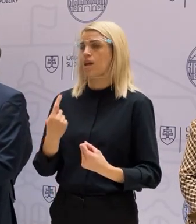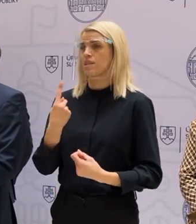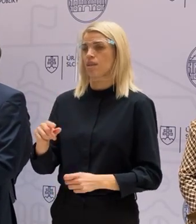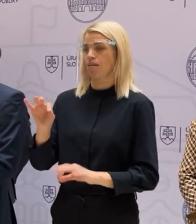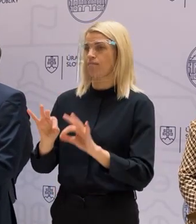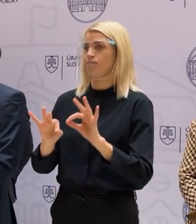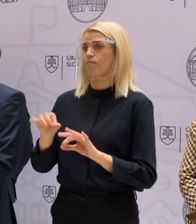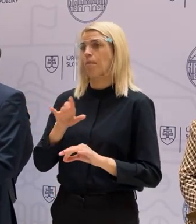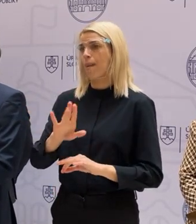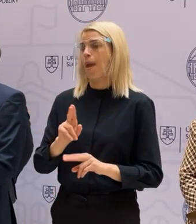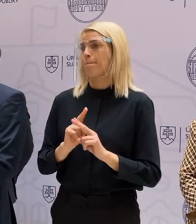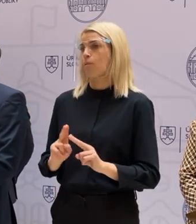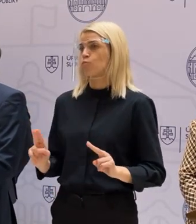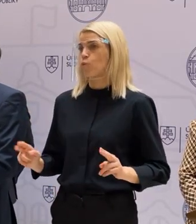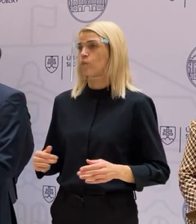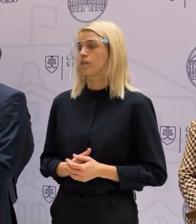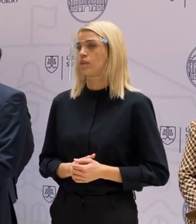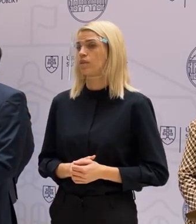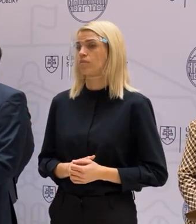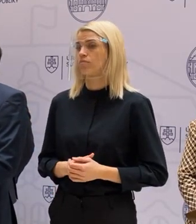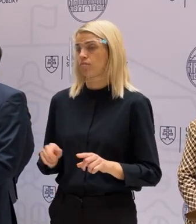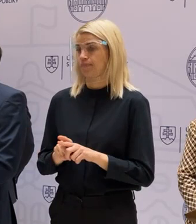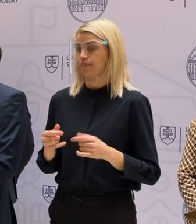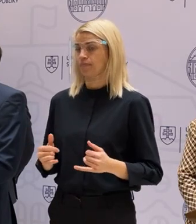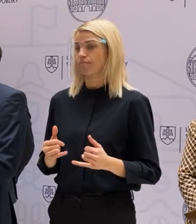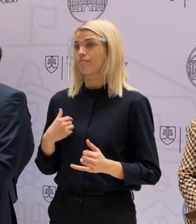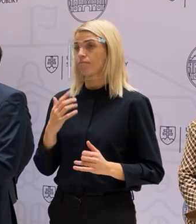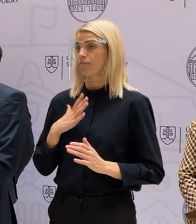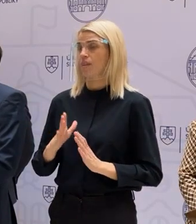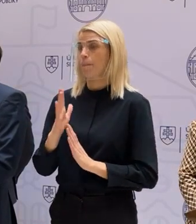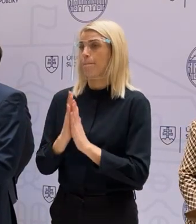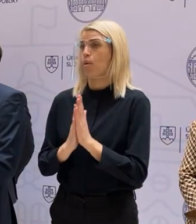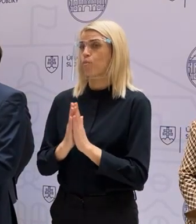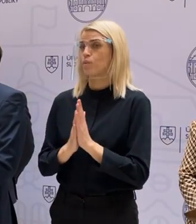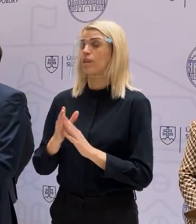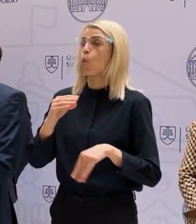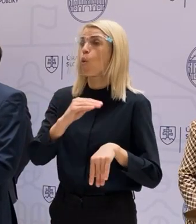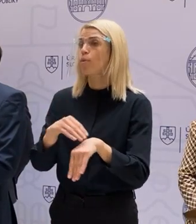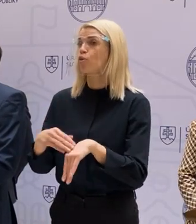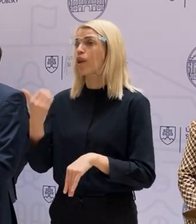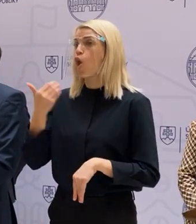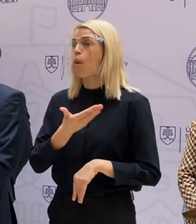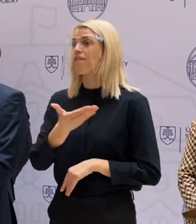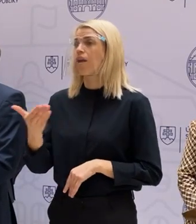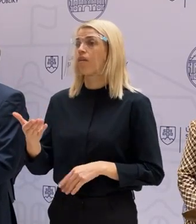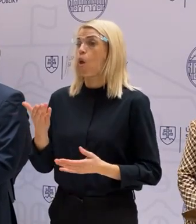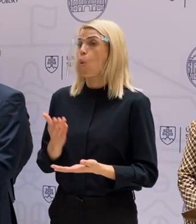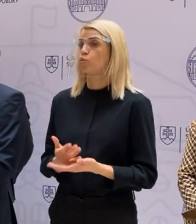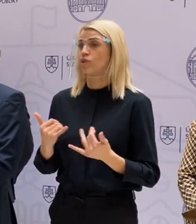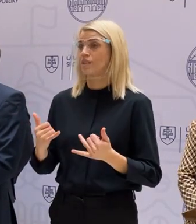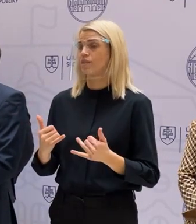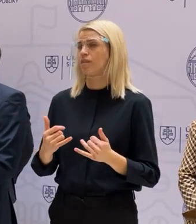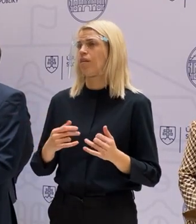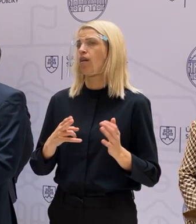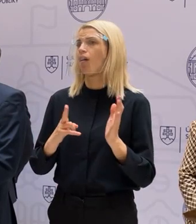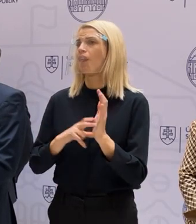možností, chcel by som aj možnosť tohto miesta obyvateľov upozorniť na to, že je možné už na stránkach